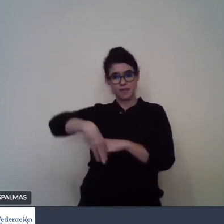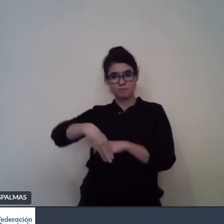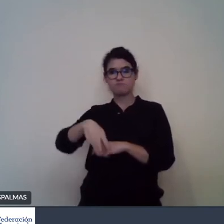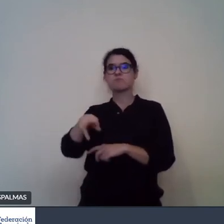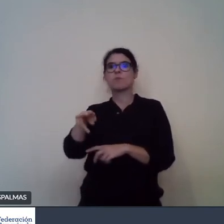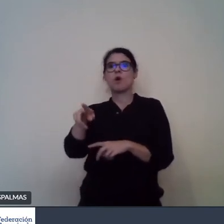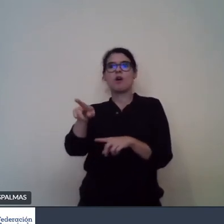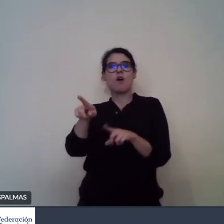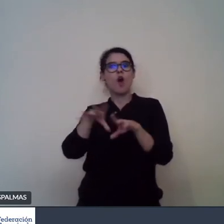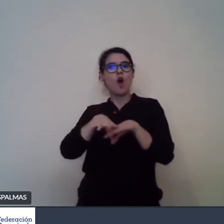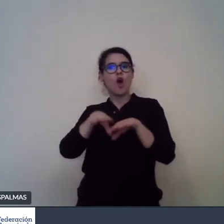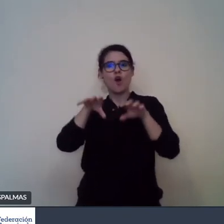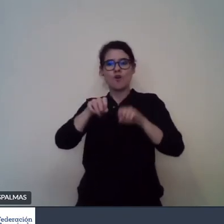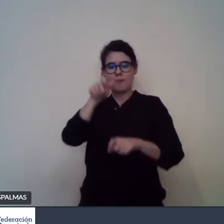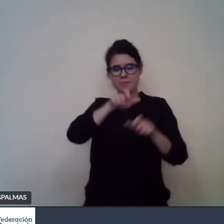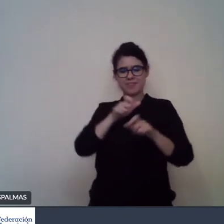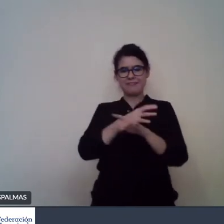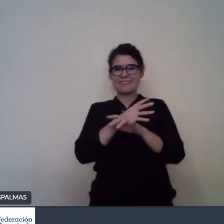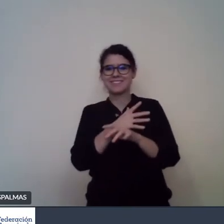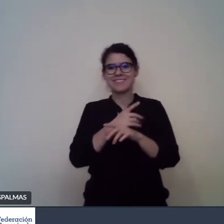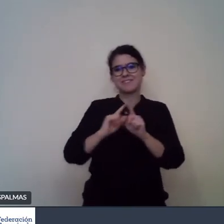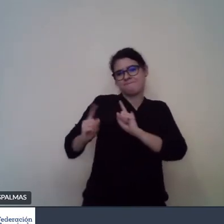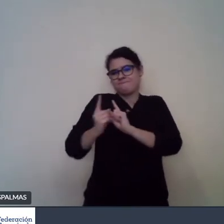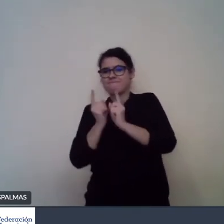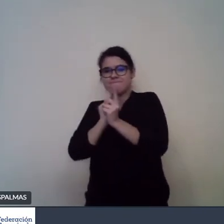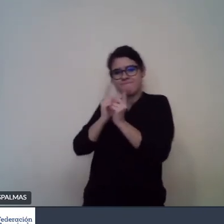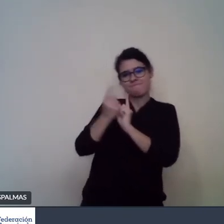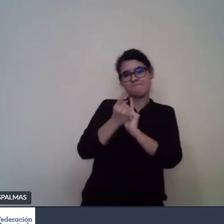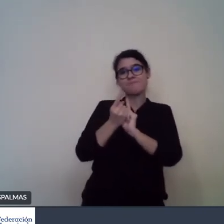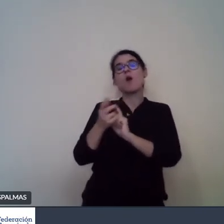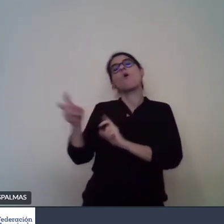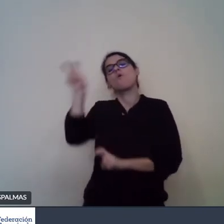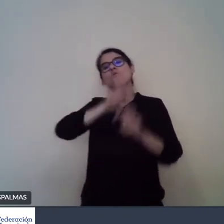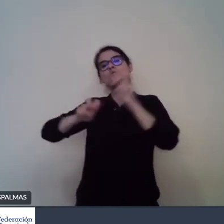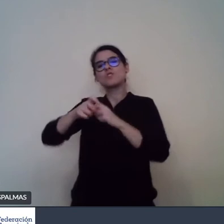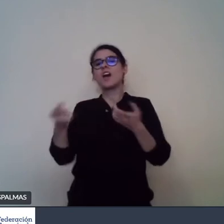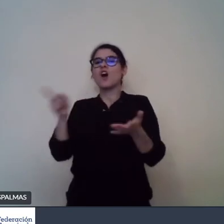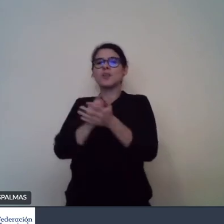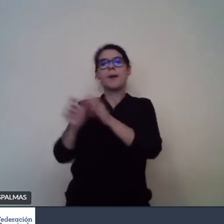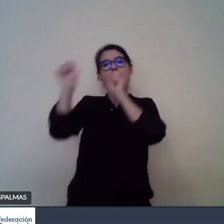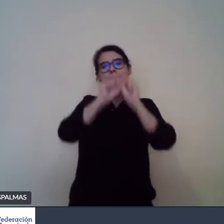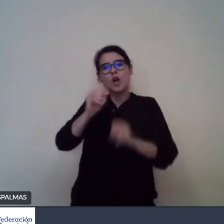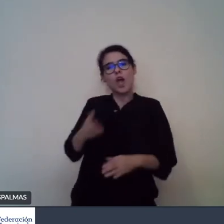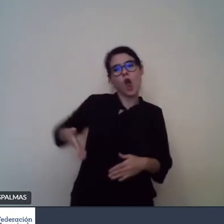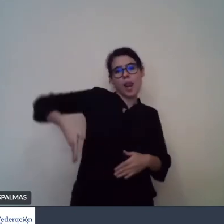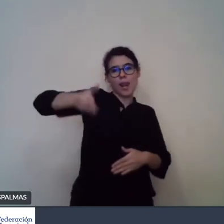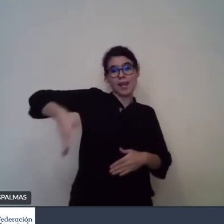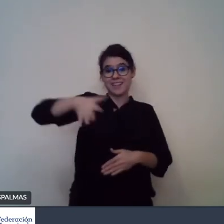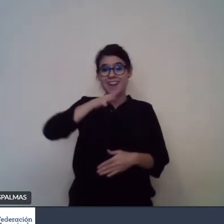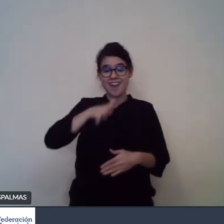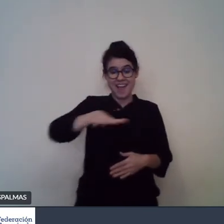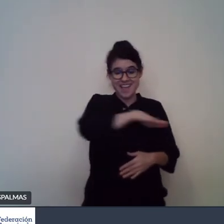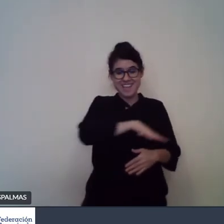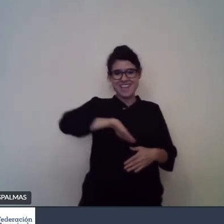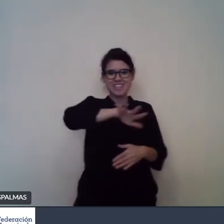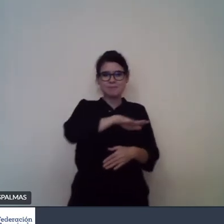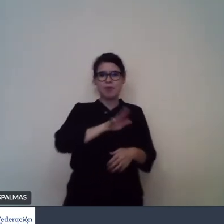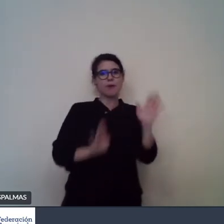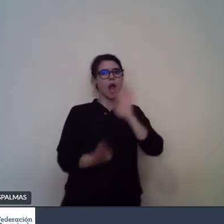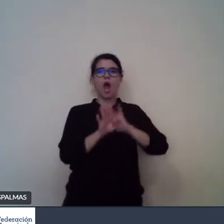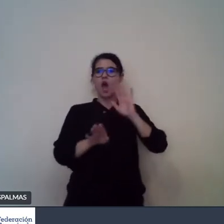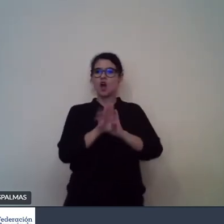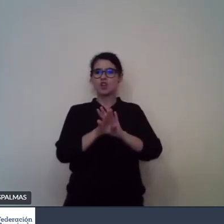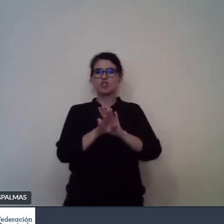se detienen, vuelven a jugar un bloqueo directo lateral y fijaros aquí ahora el spacing tan bueno que se ha creado para poder jugar la continuación del pivot.